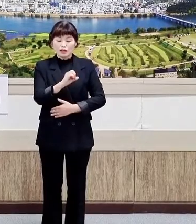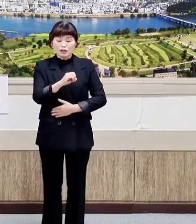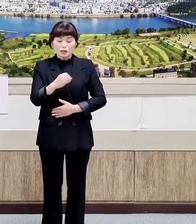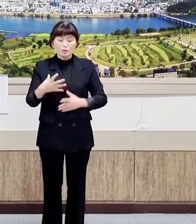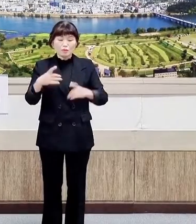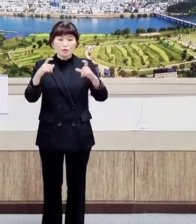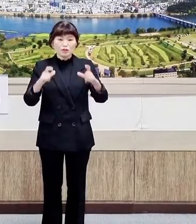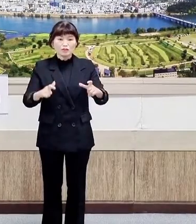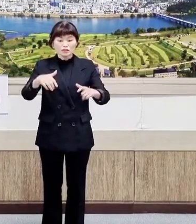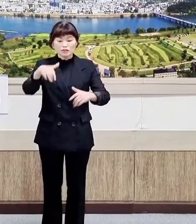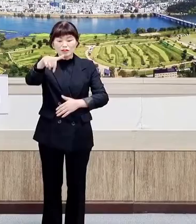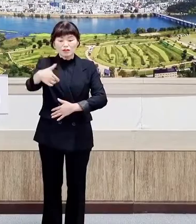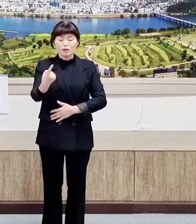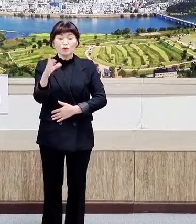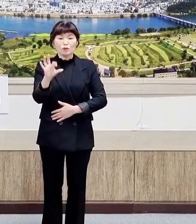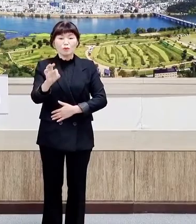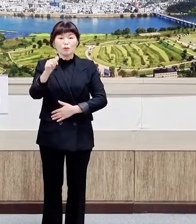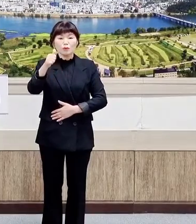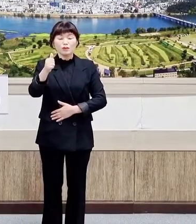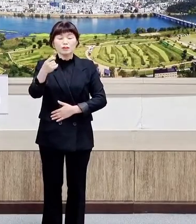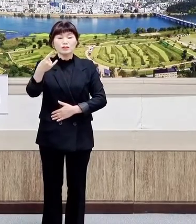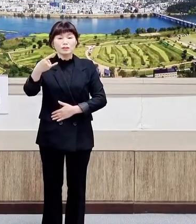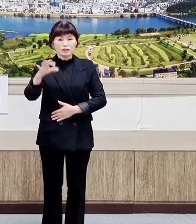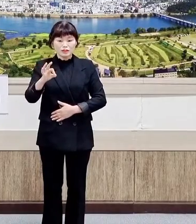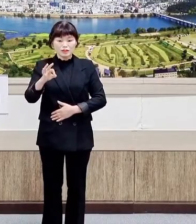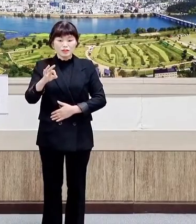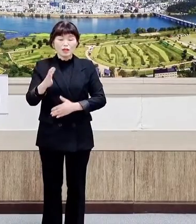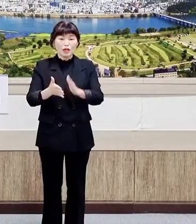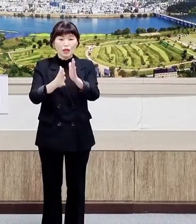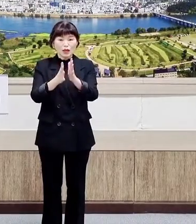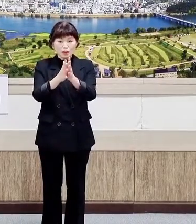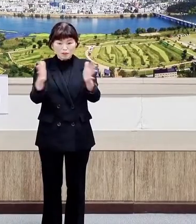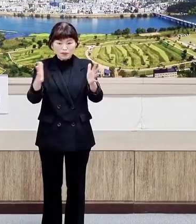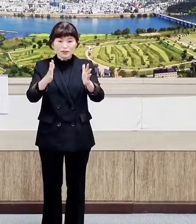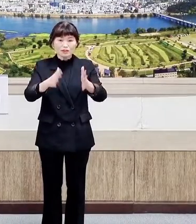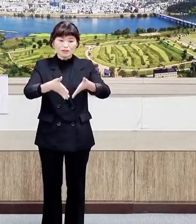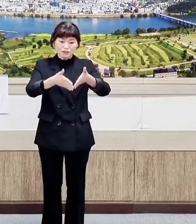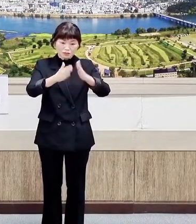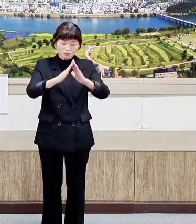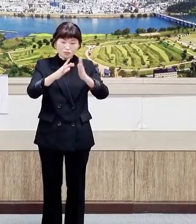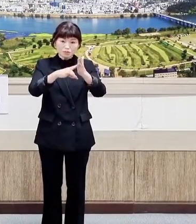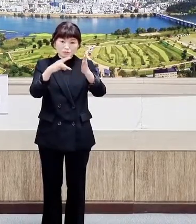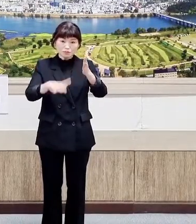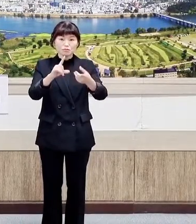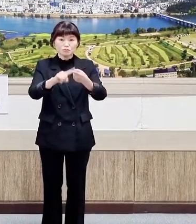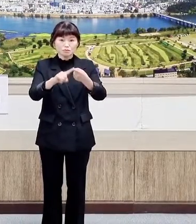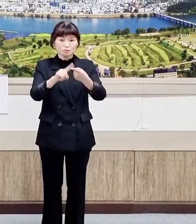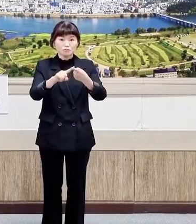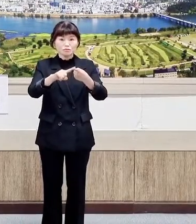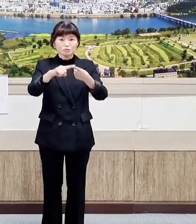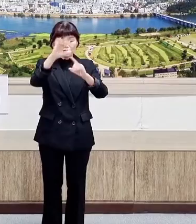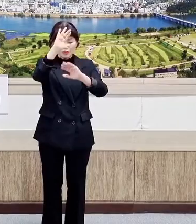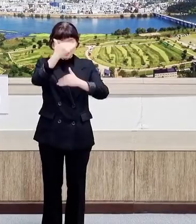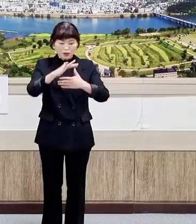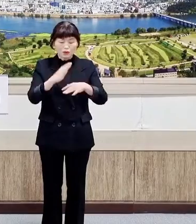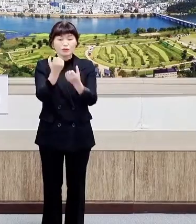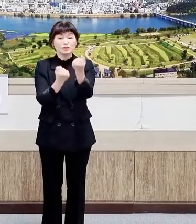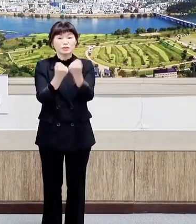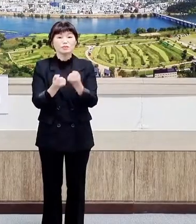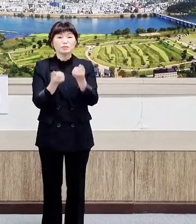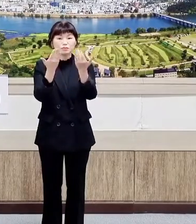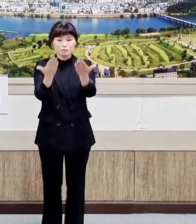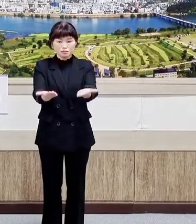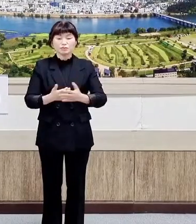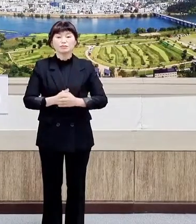부담금 미부과 경위에 대하여 설명드리고자 합니다. 양평군은 사업